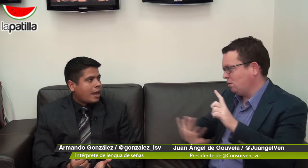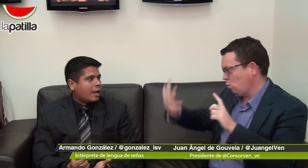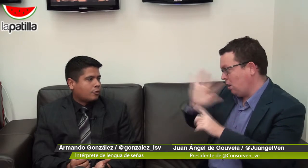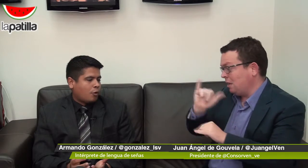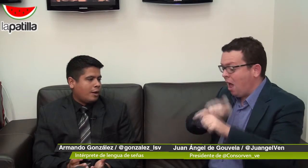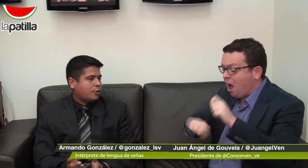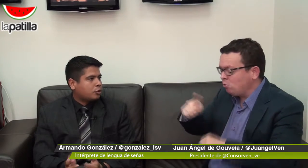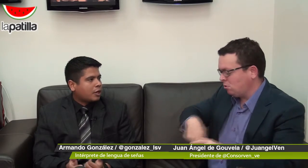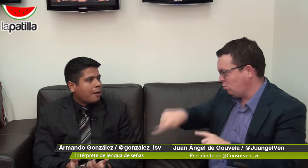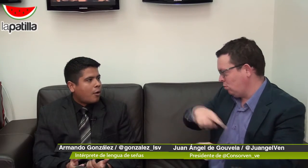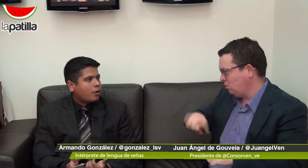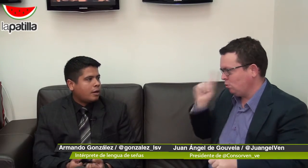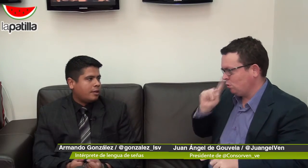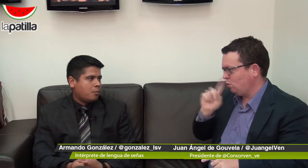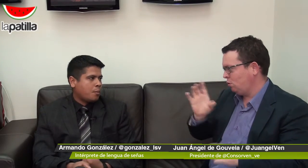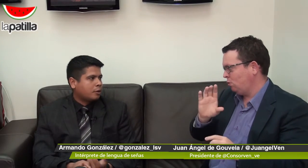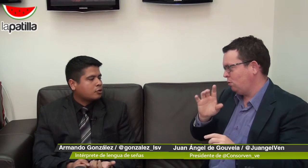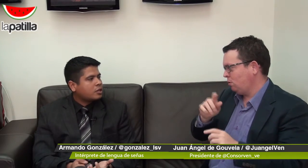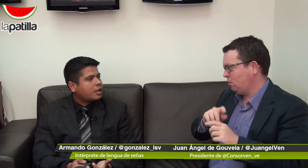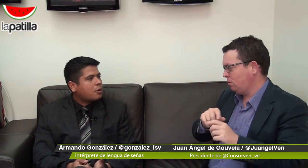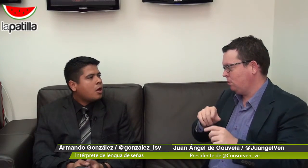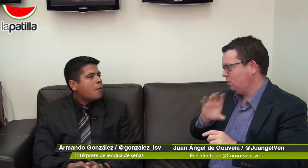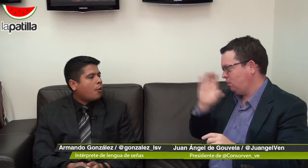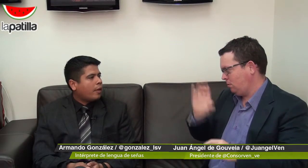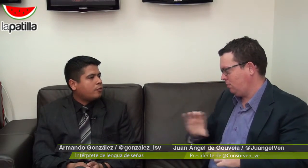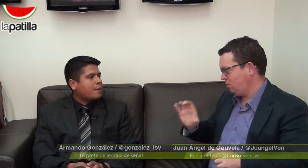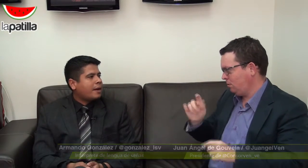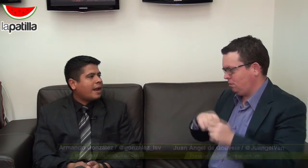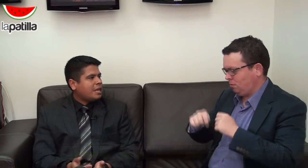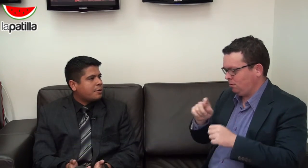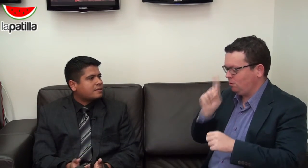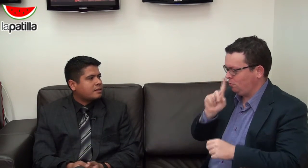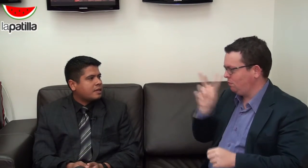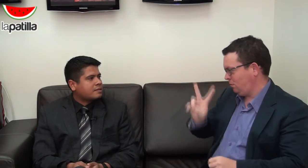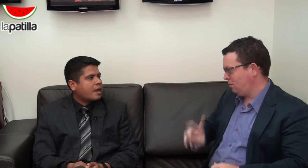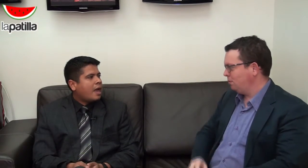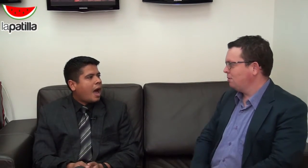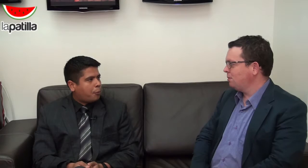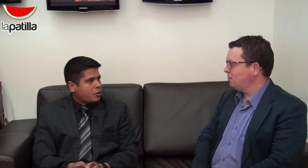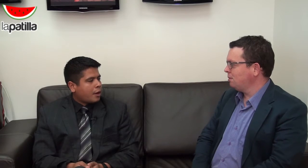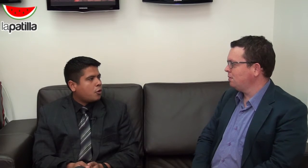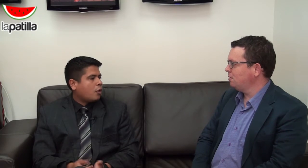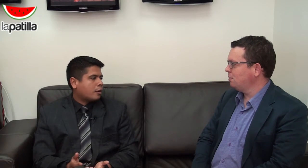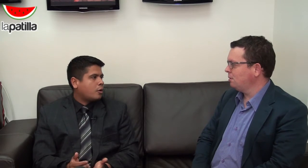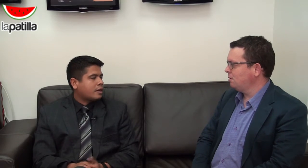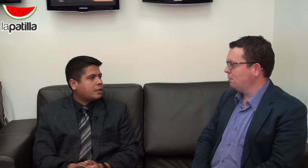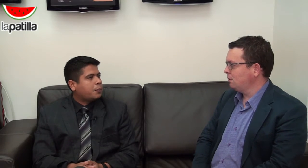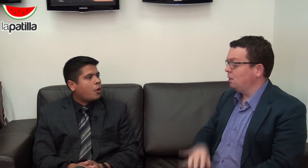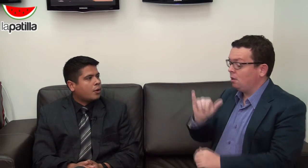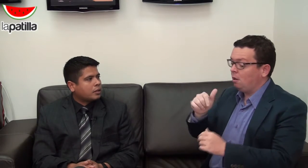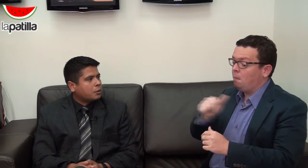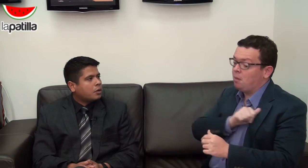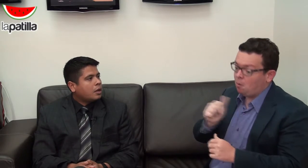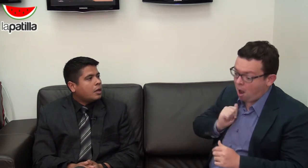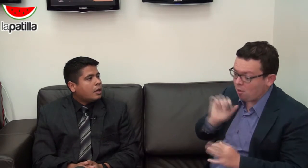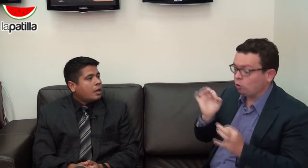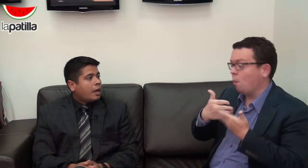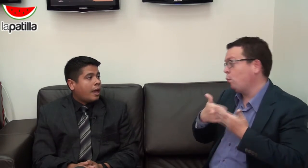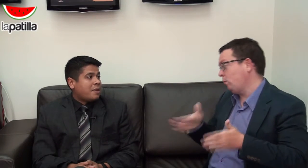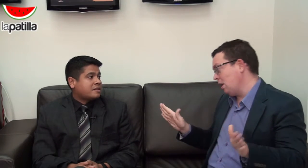cuál es nuestro trabajo y el del movimiento asociativo, pueden de una manera libre sentirse apoyarnos o dar cualquier tipo de donativo. Bien